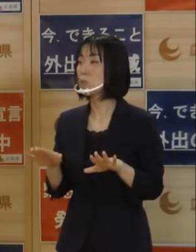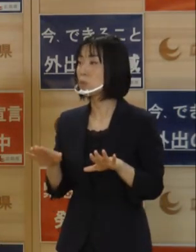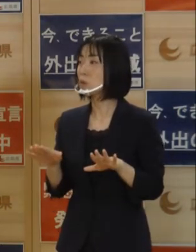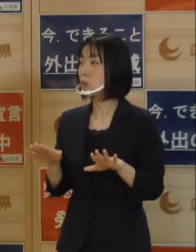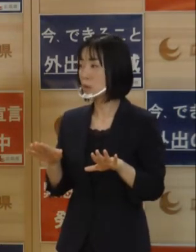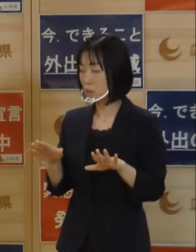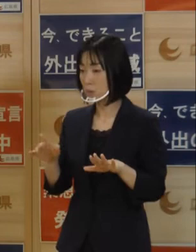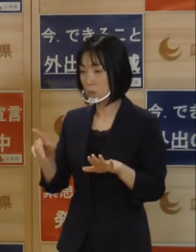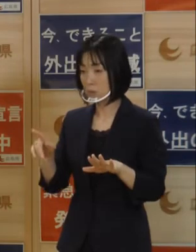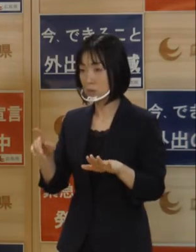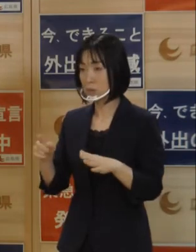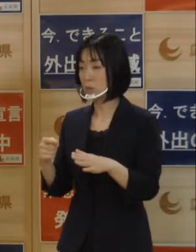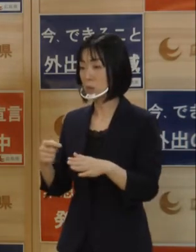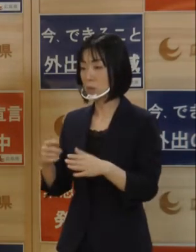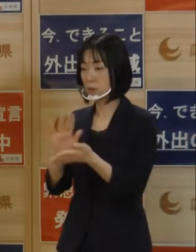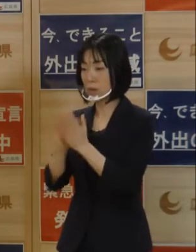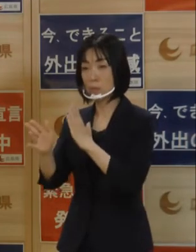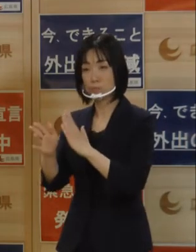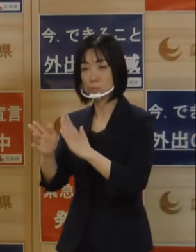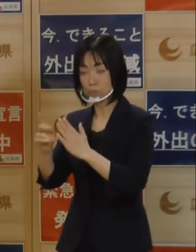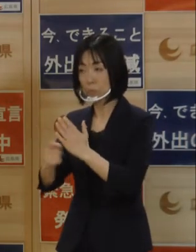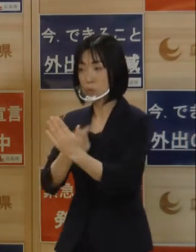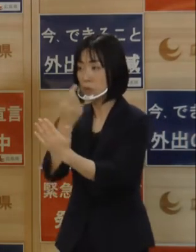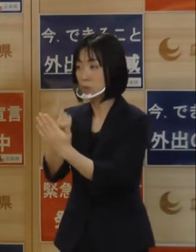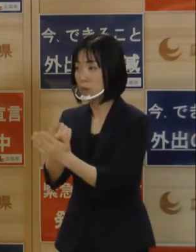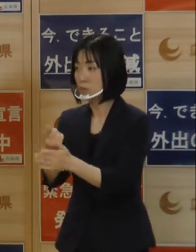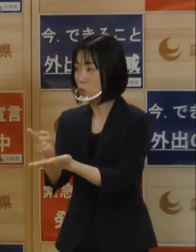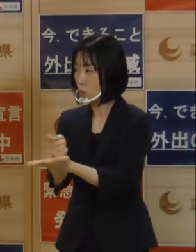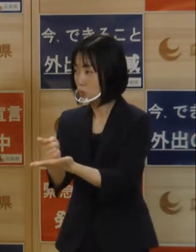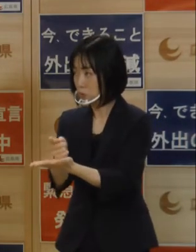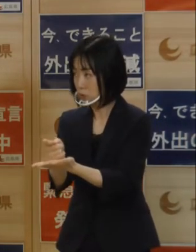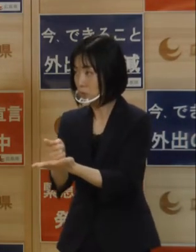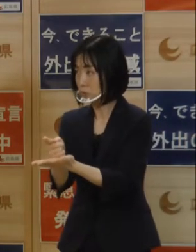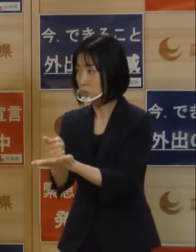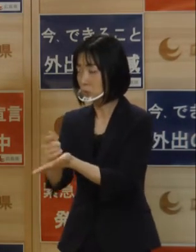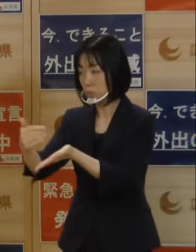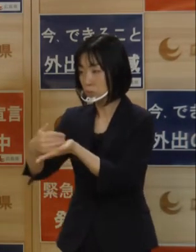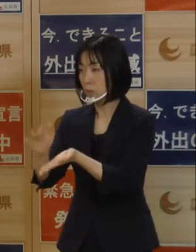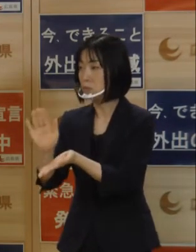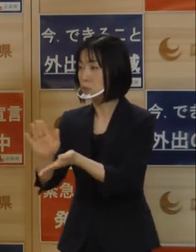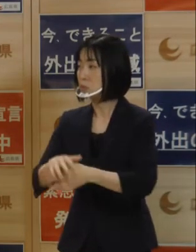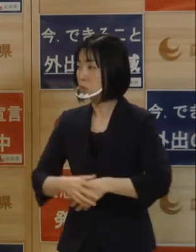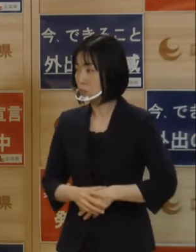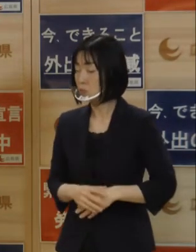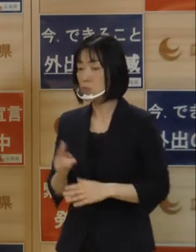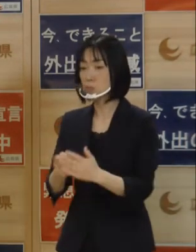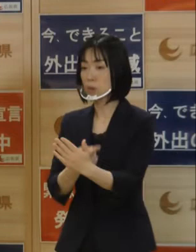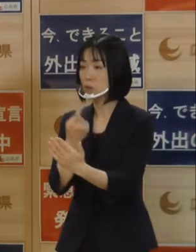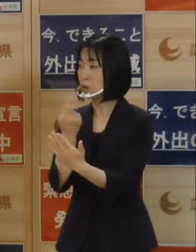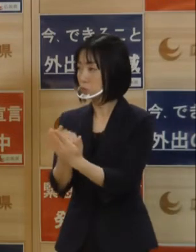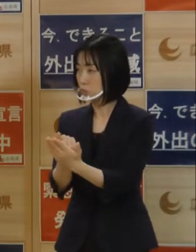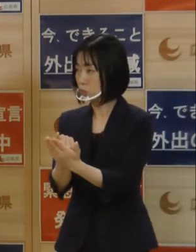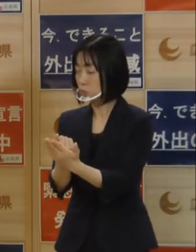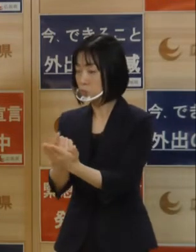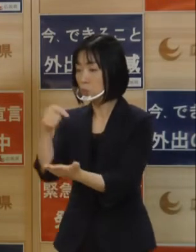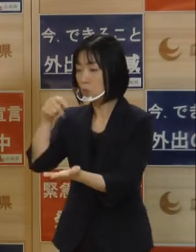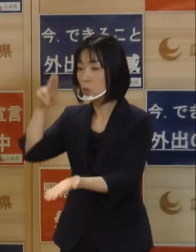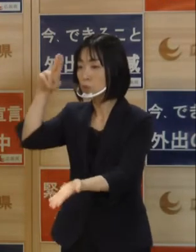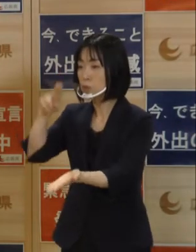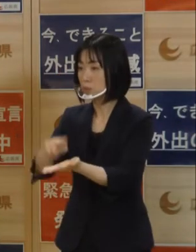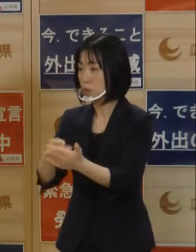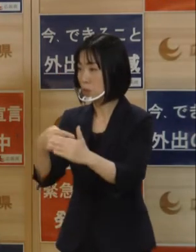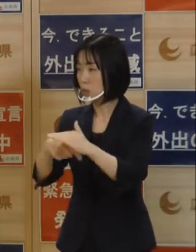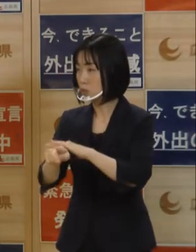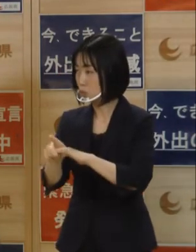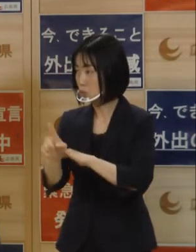方向でというお考えが昨日示されましたが、あのこういう、まあ、参加するというふうにあの決められた理由について改め